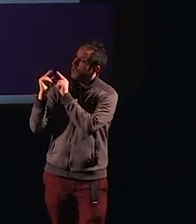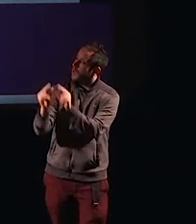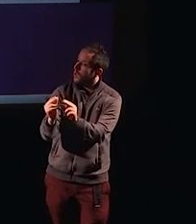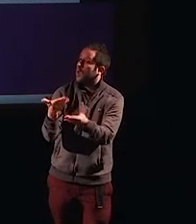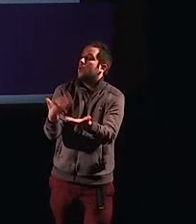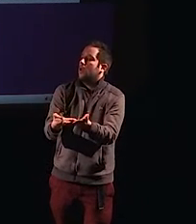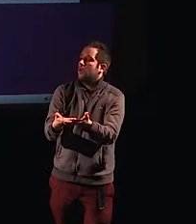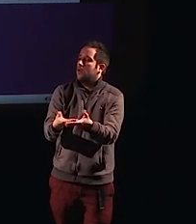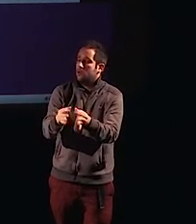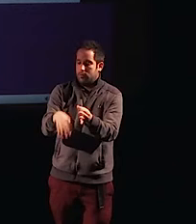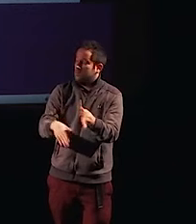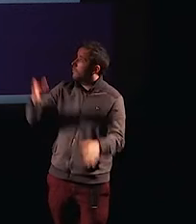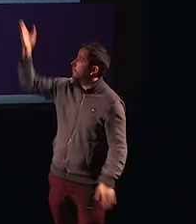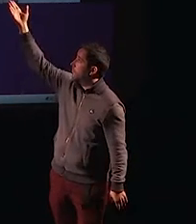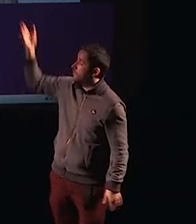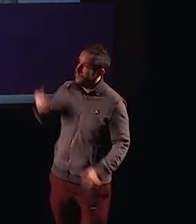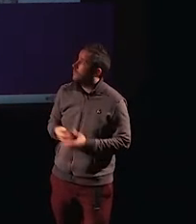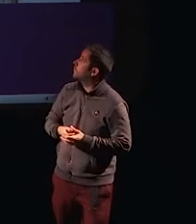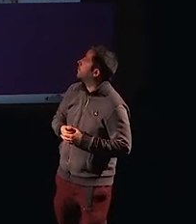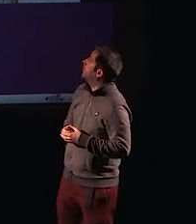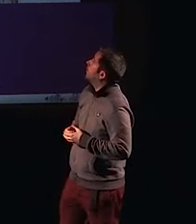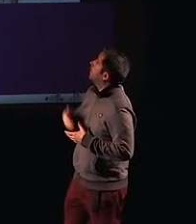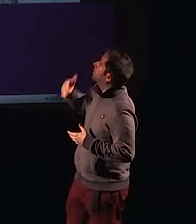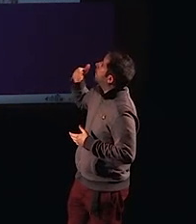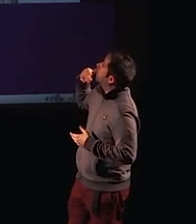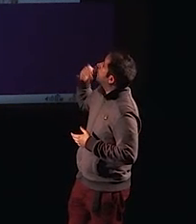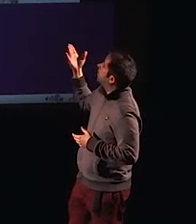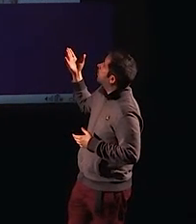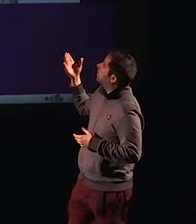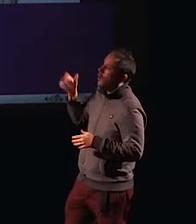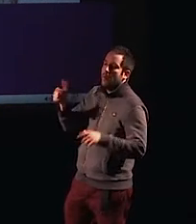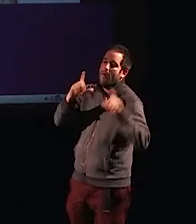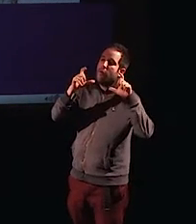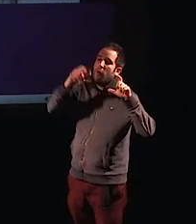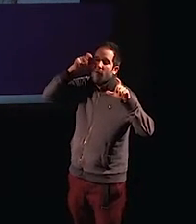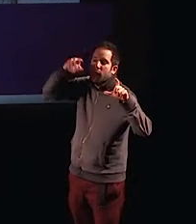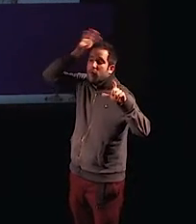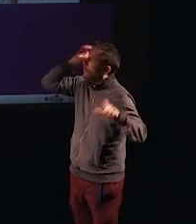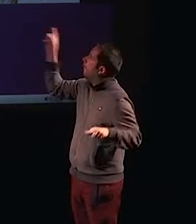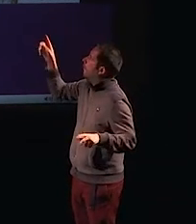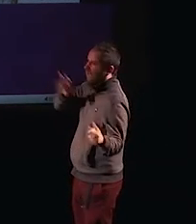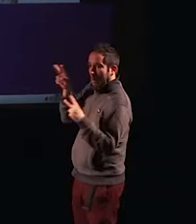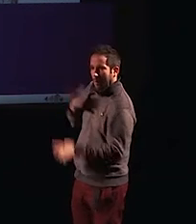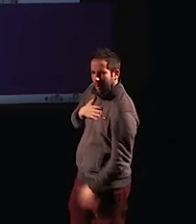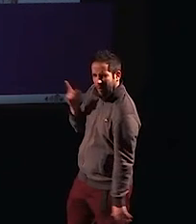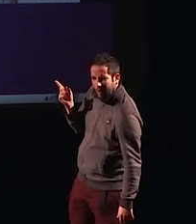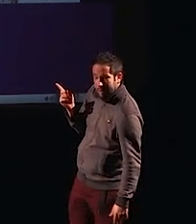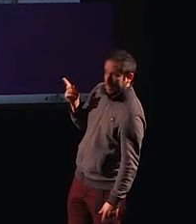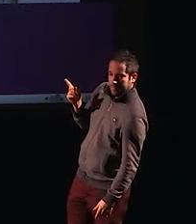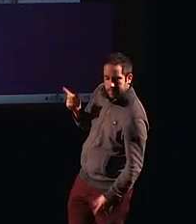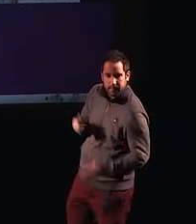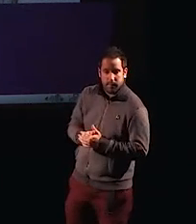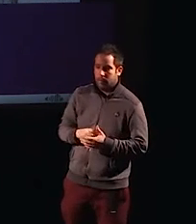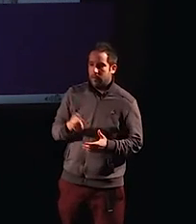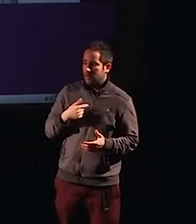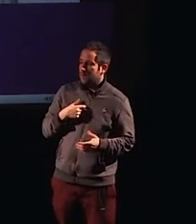mettre en exergue. Alors, voilà. Je vous ai quand même mis une photo de Foucault, mais vous voyez bien qu'il fait peur. Là,